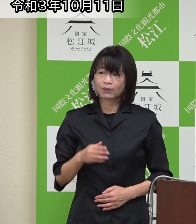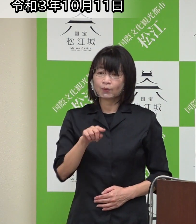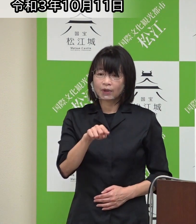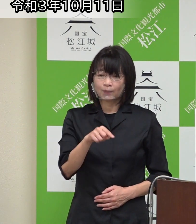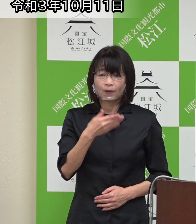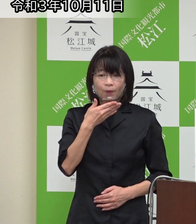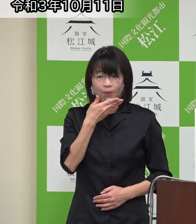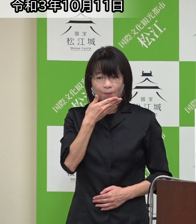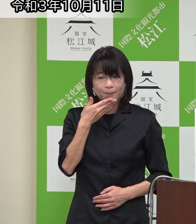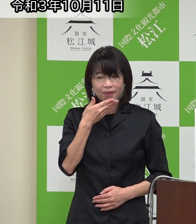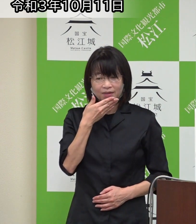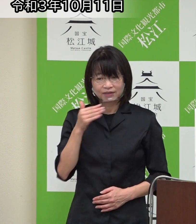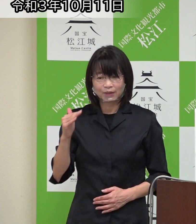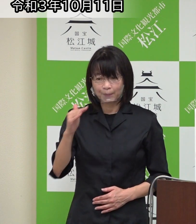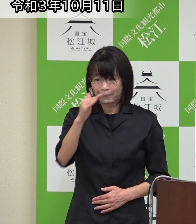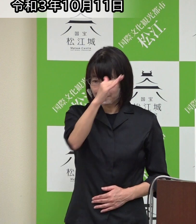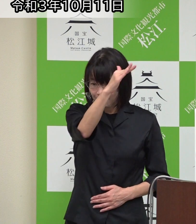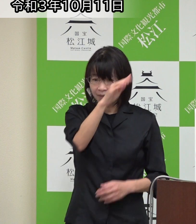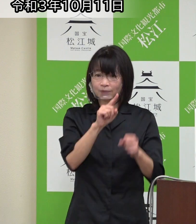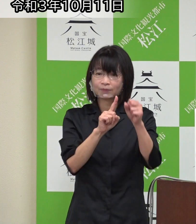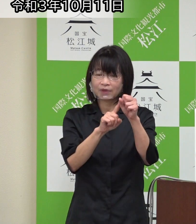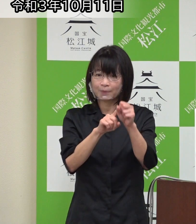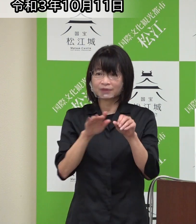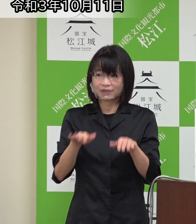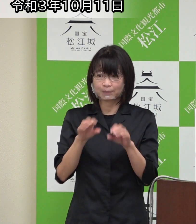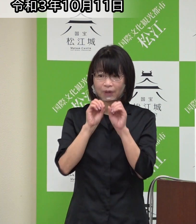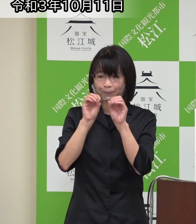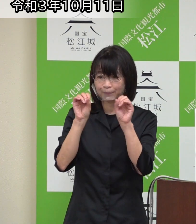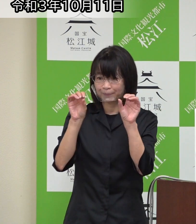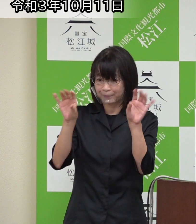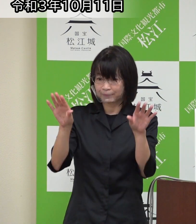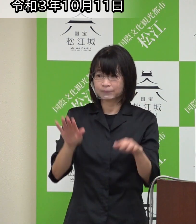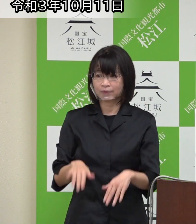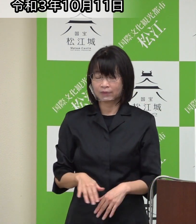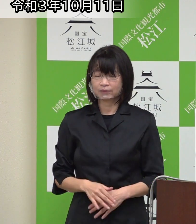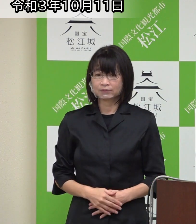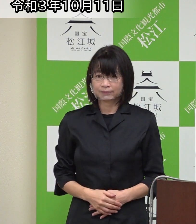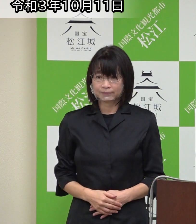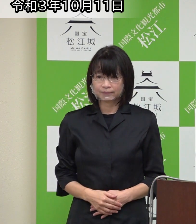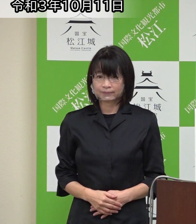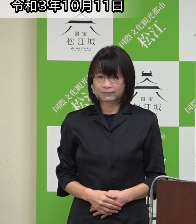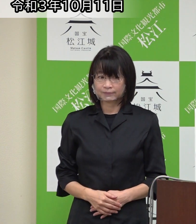能動的にしていくような機能も付加させていただいたというご案内です。